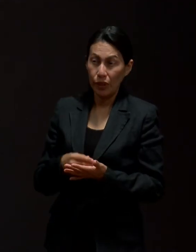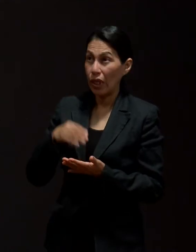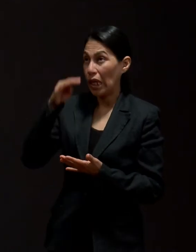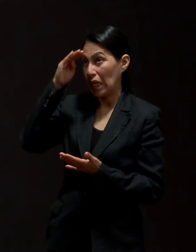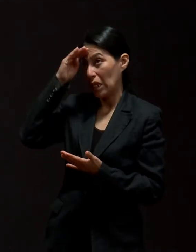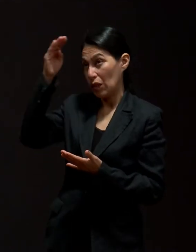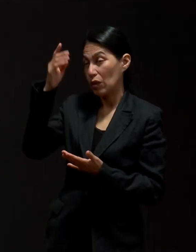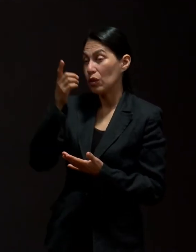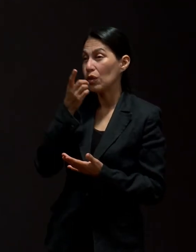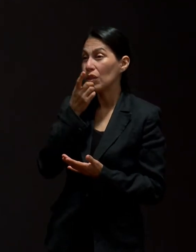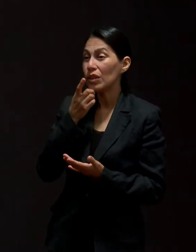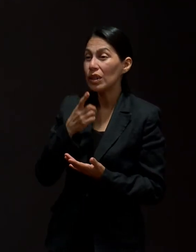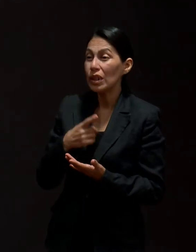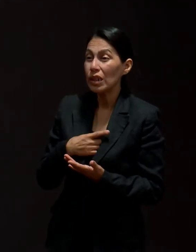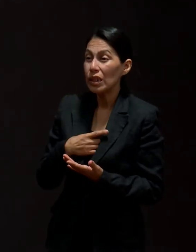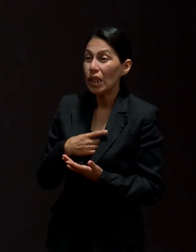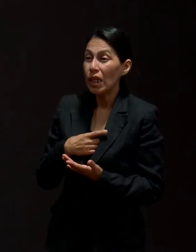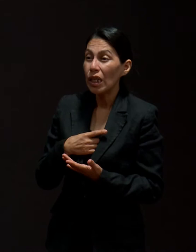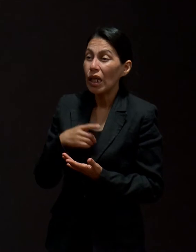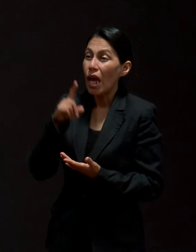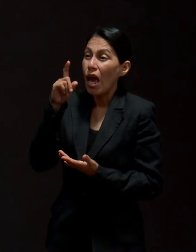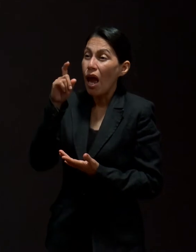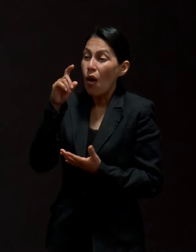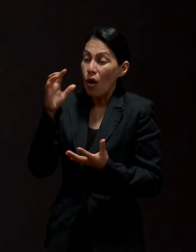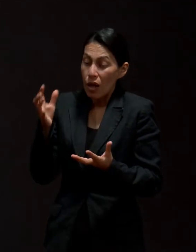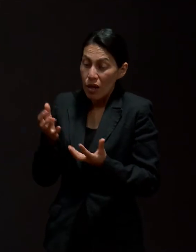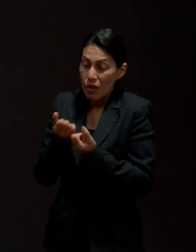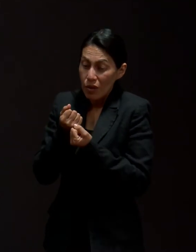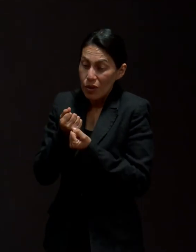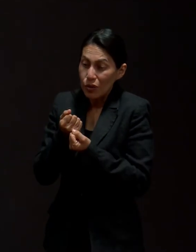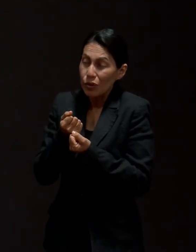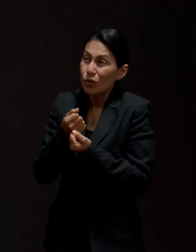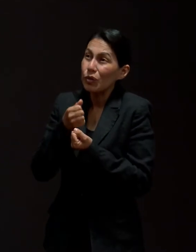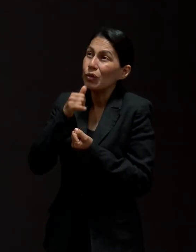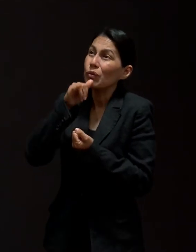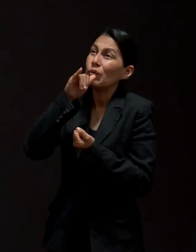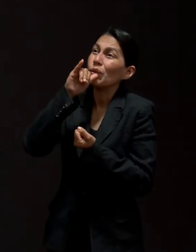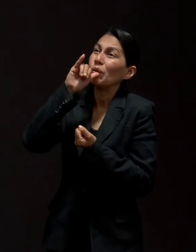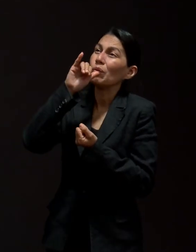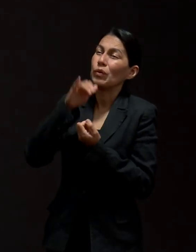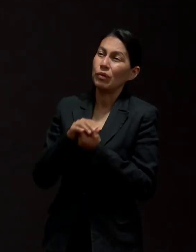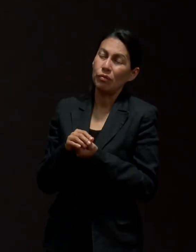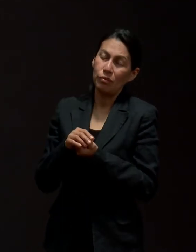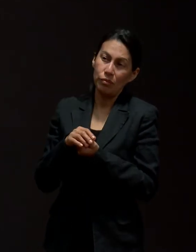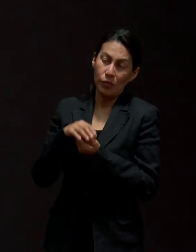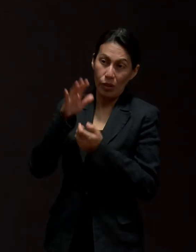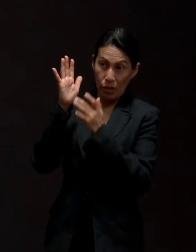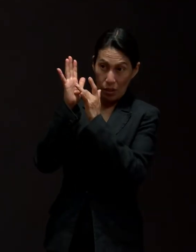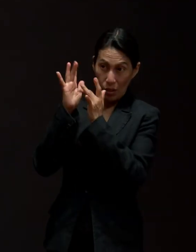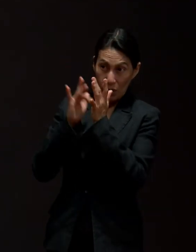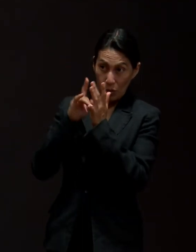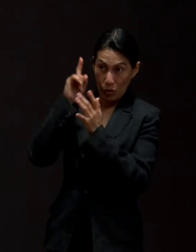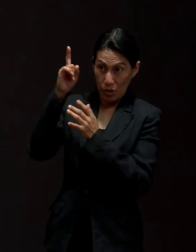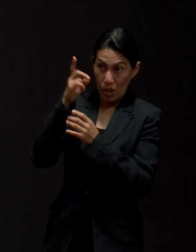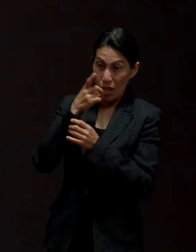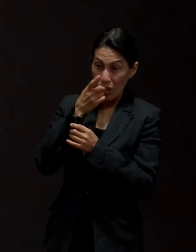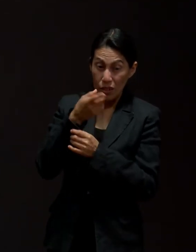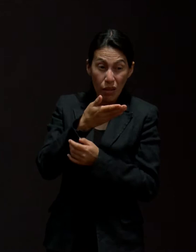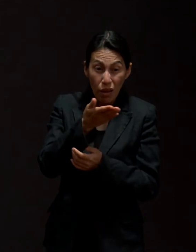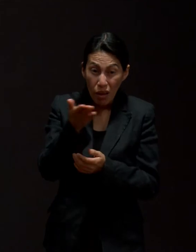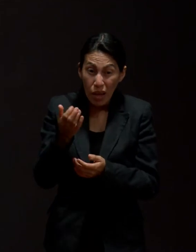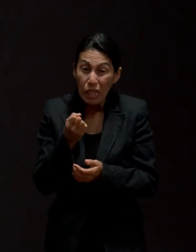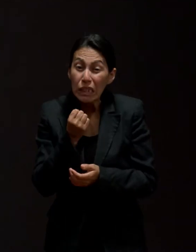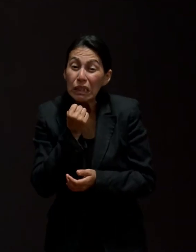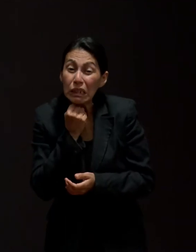para beber. El Señor nos invita a beber de las aguas de la salvación. Si alguno tiene